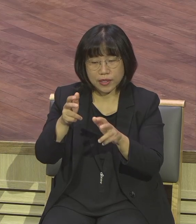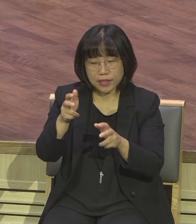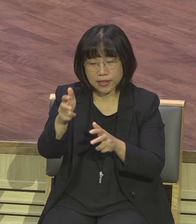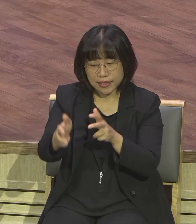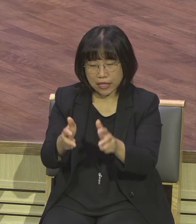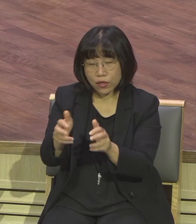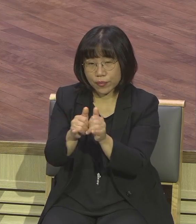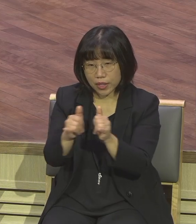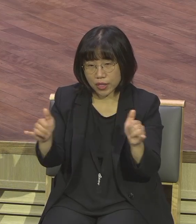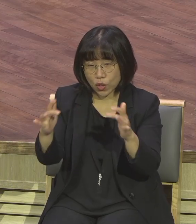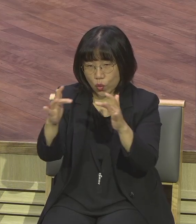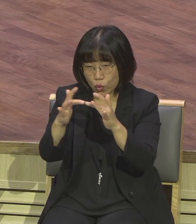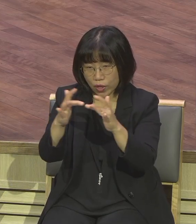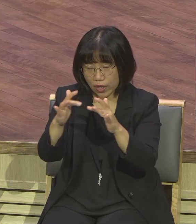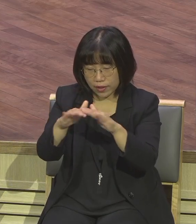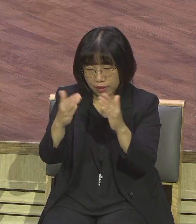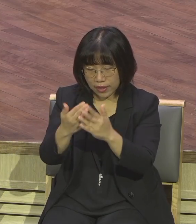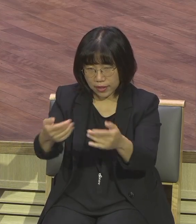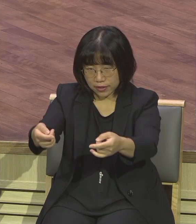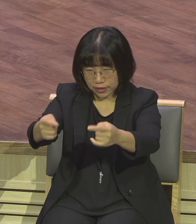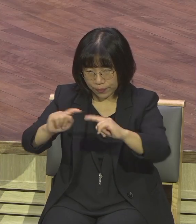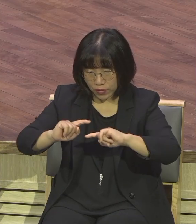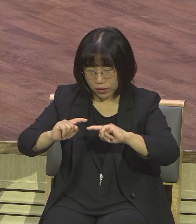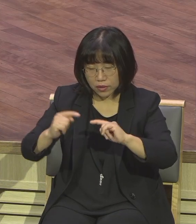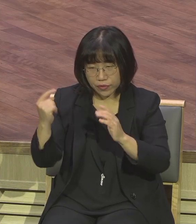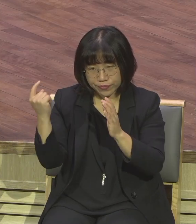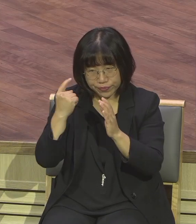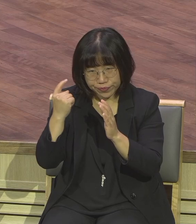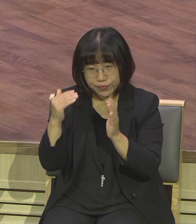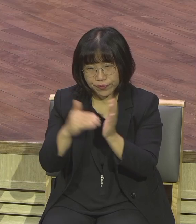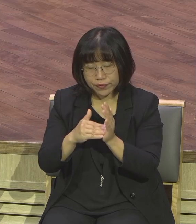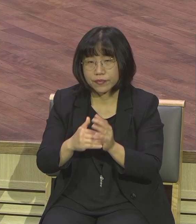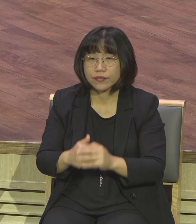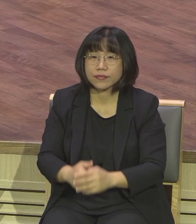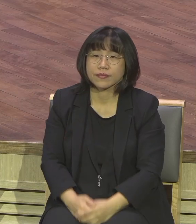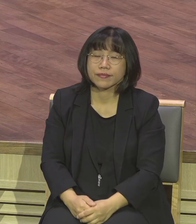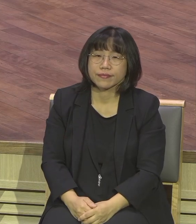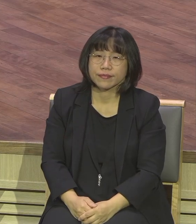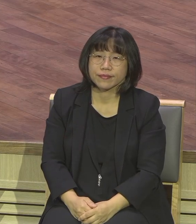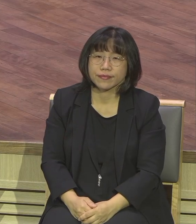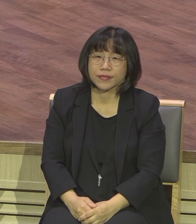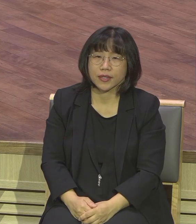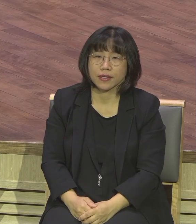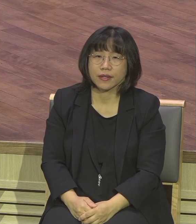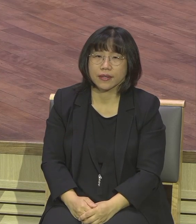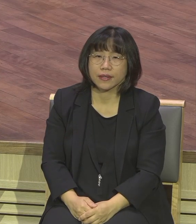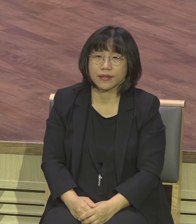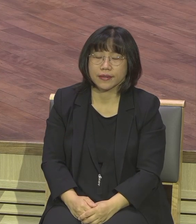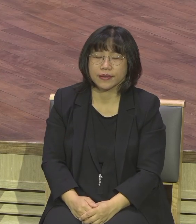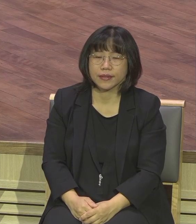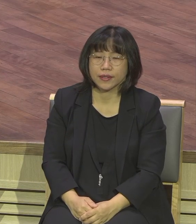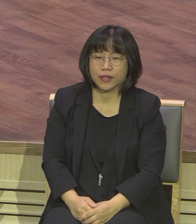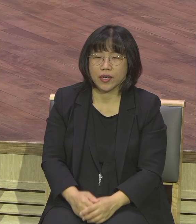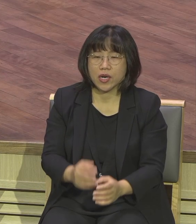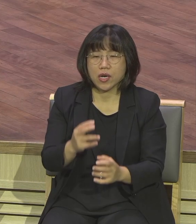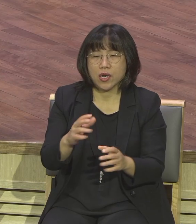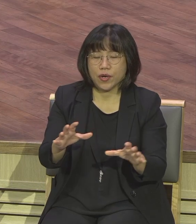다 참석해서 강의를 대강 정리를 했기 때문에 먼저 말씀을 드리겠습니다. 드리고